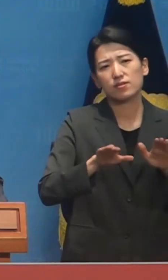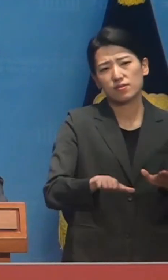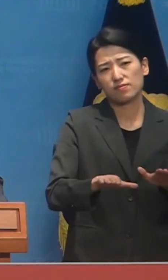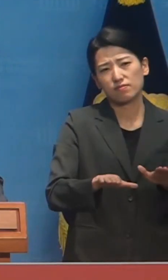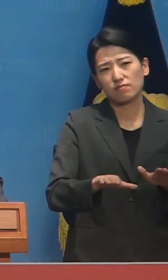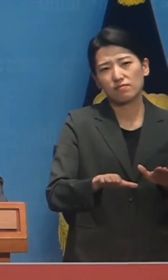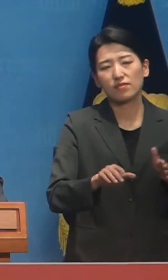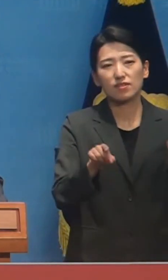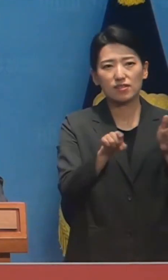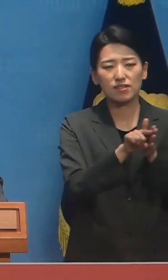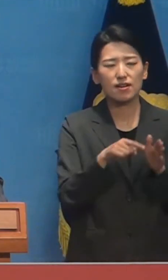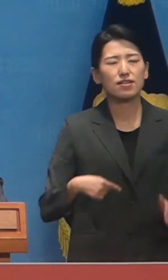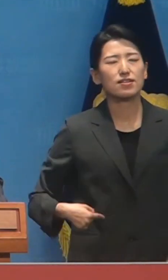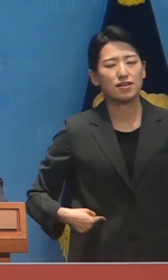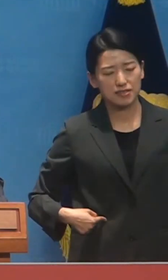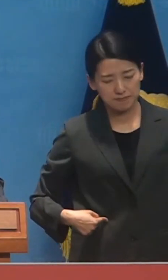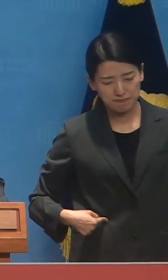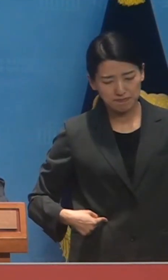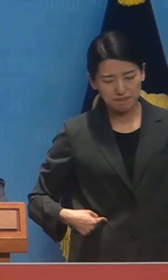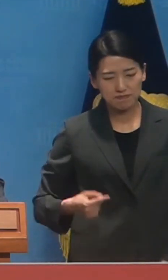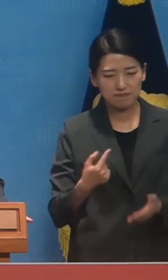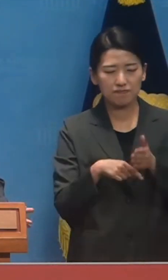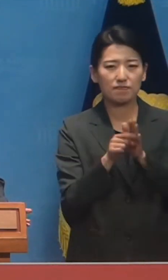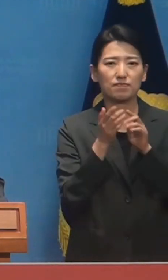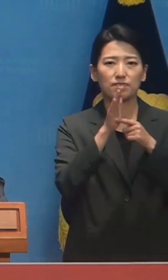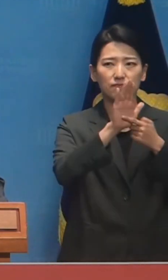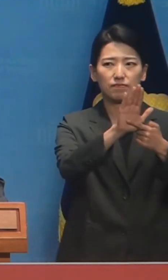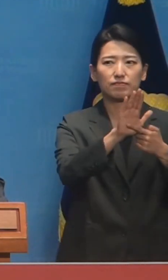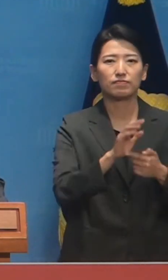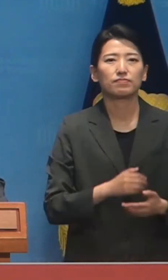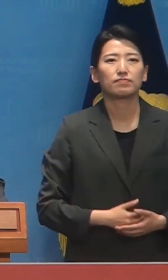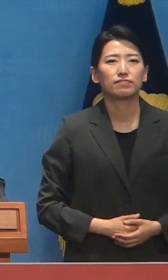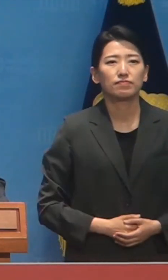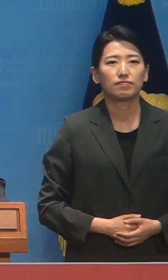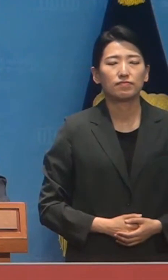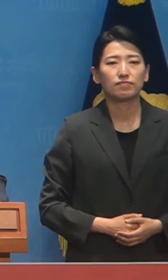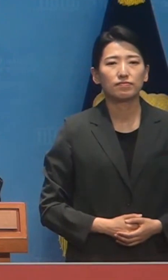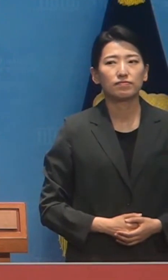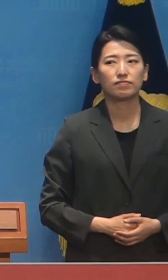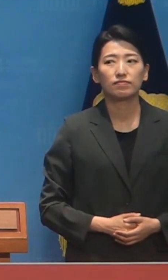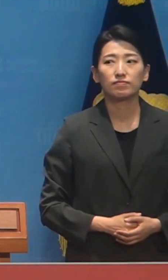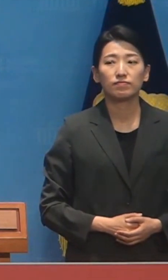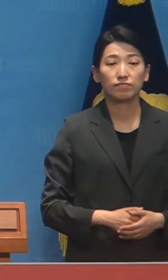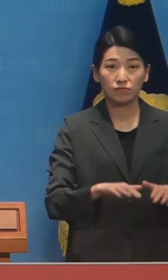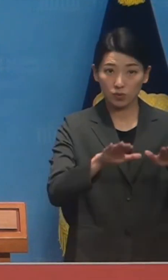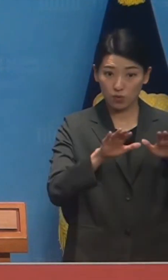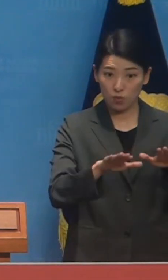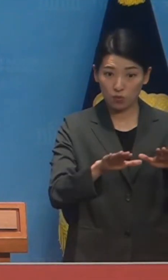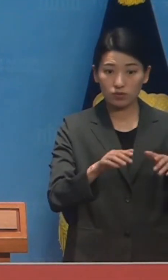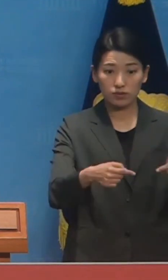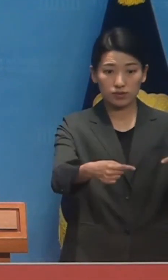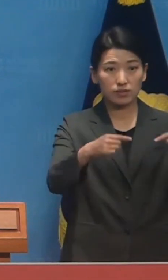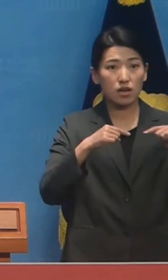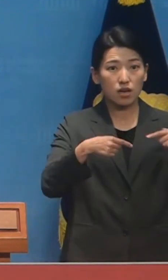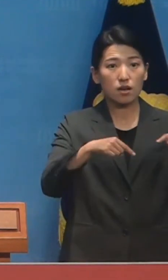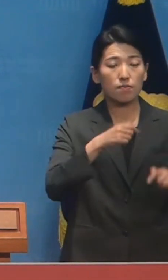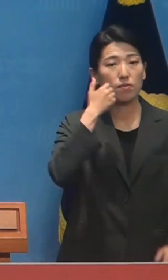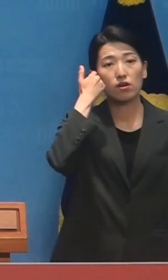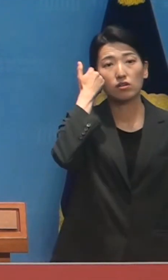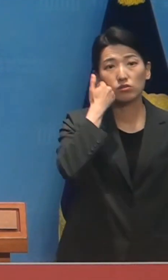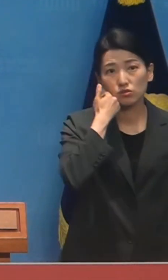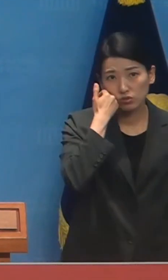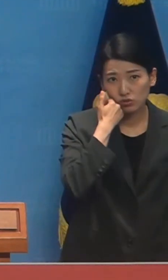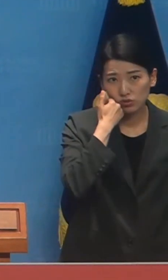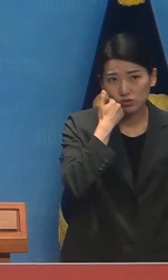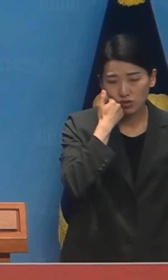신앙 양심의 표현입니다. 오늘 함께 하신 각